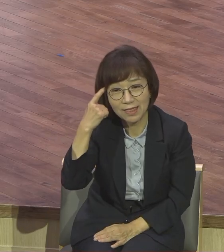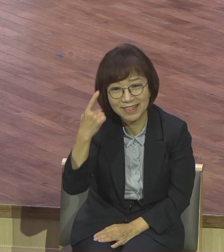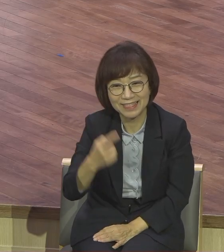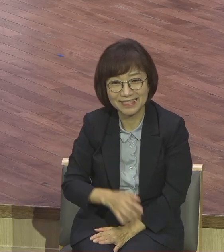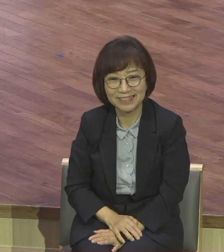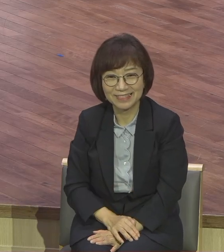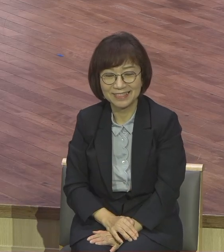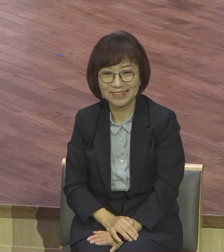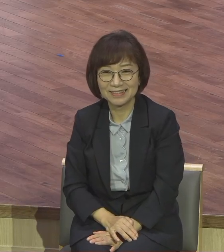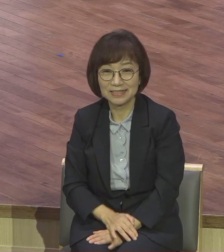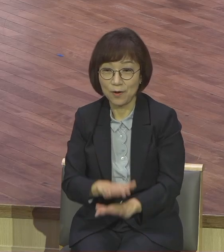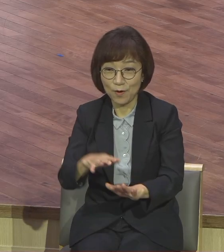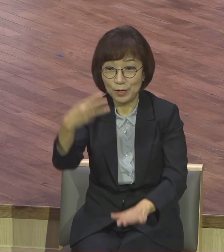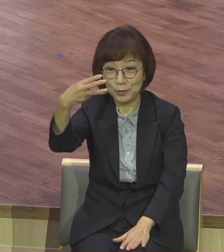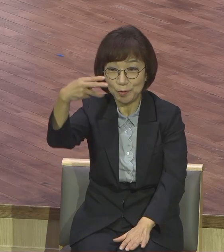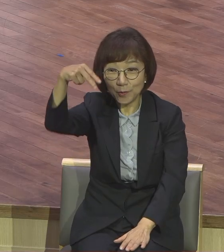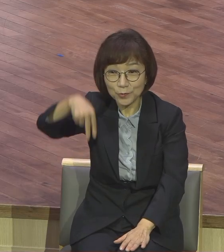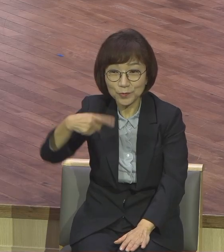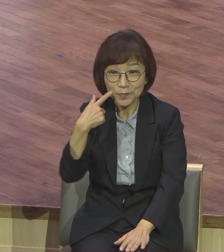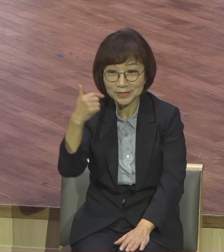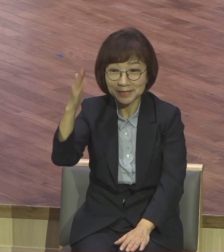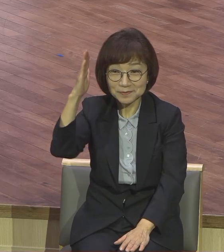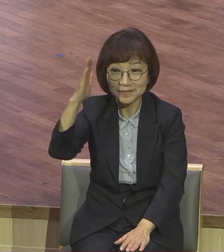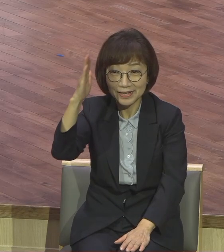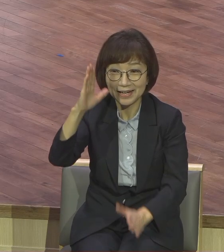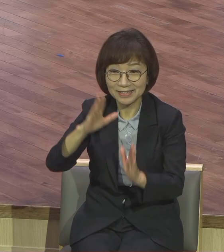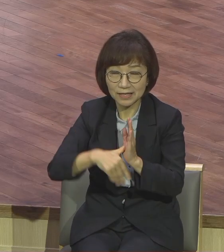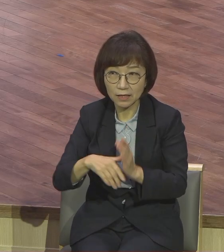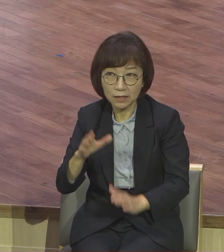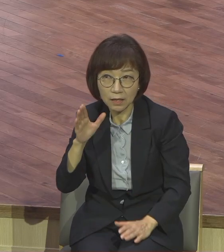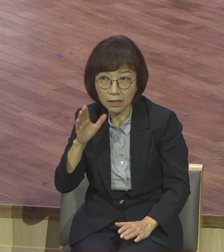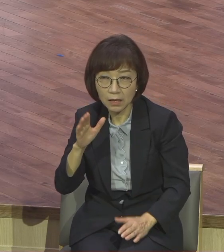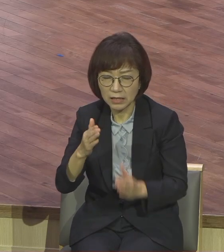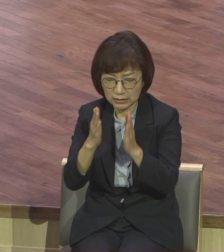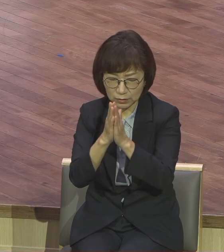그 유목사님 그러잖아요. 기도 제목도 없어야 된다.